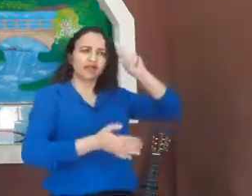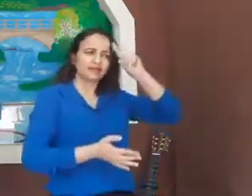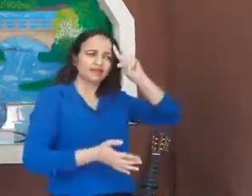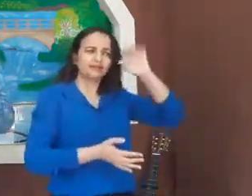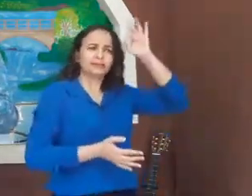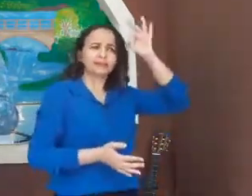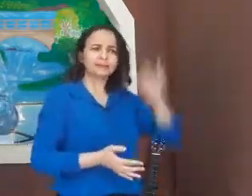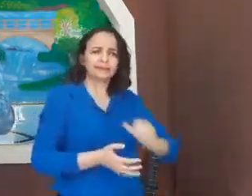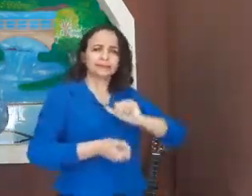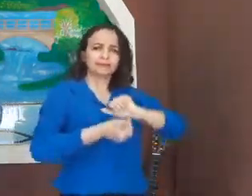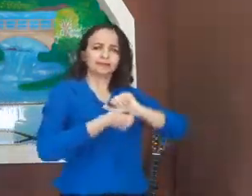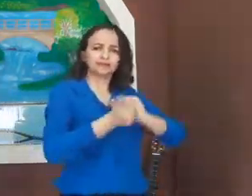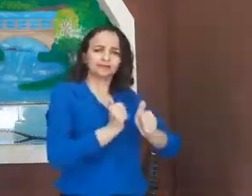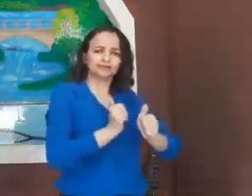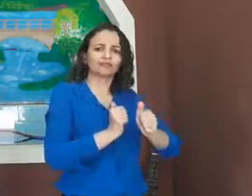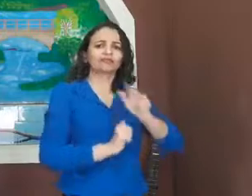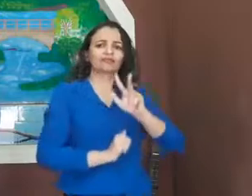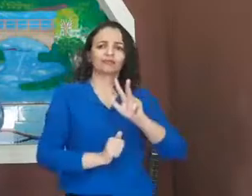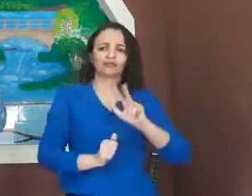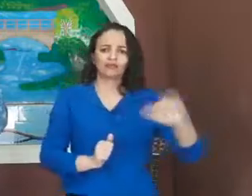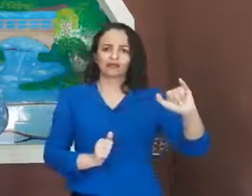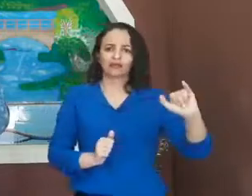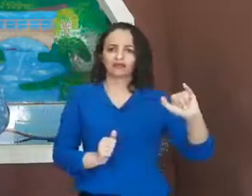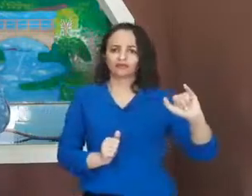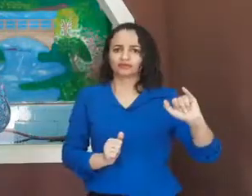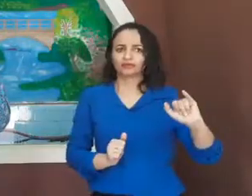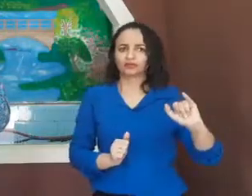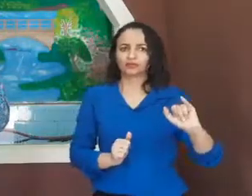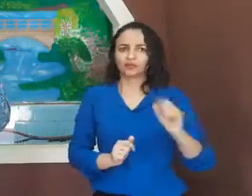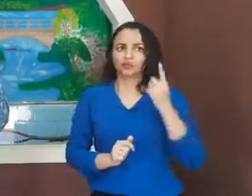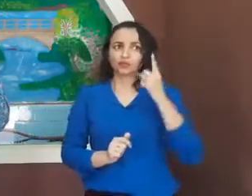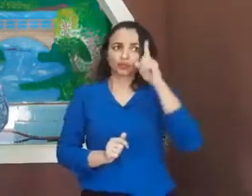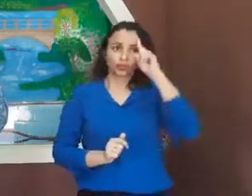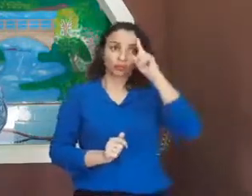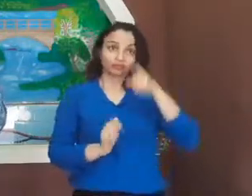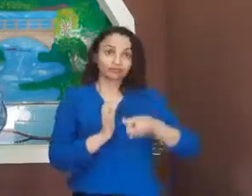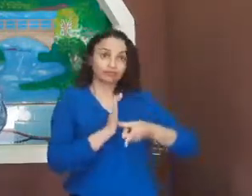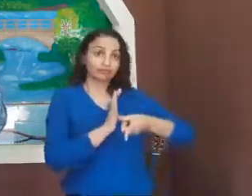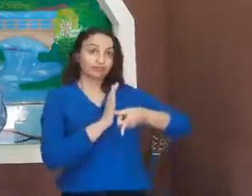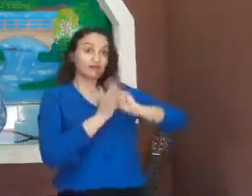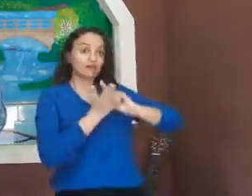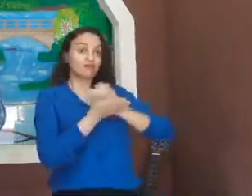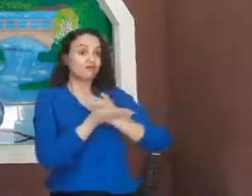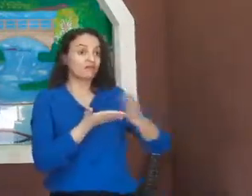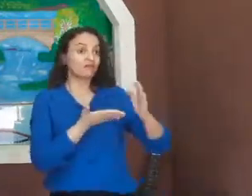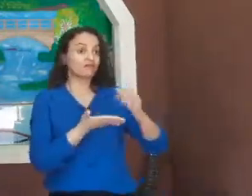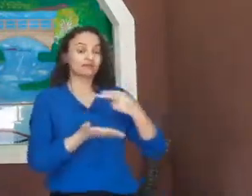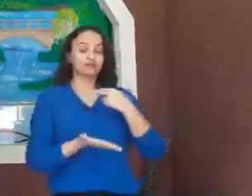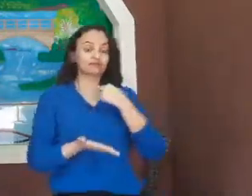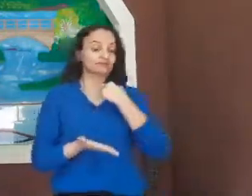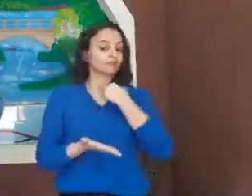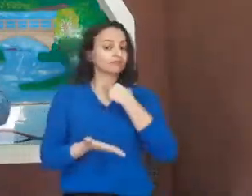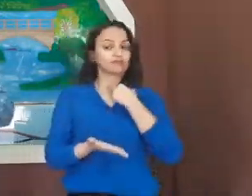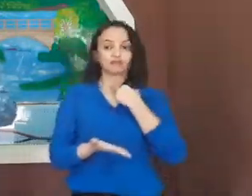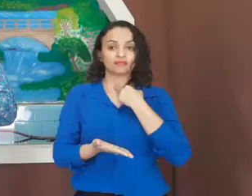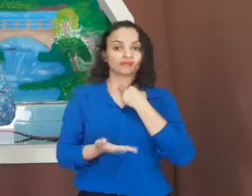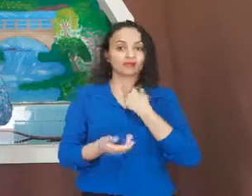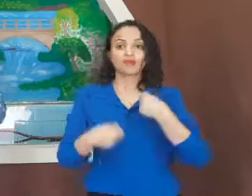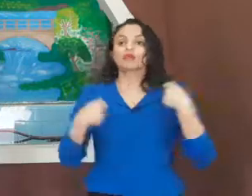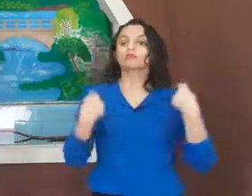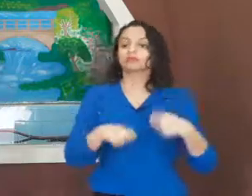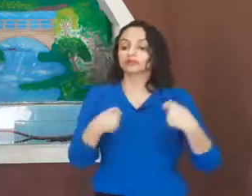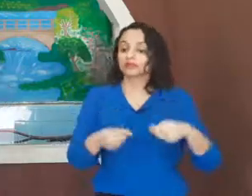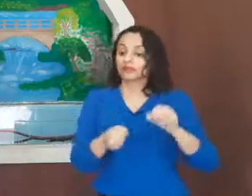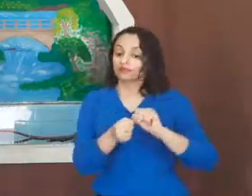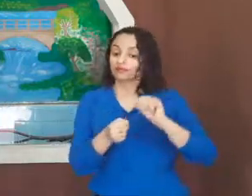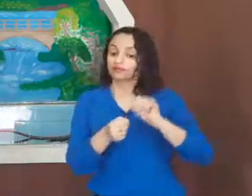Não dá para um dia antes decidir competir. Tem que decidir, tem que